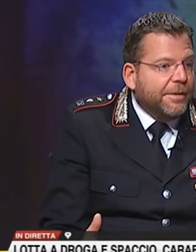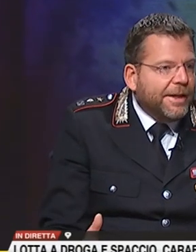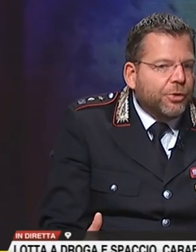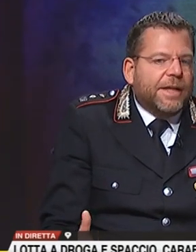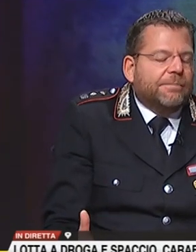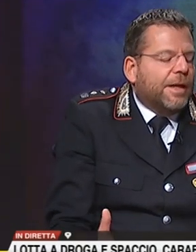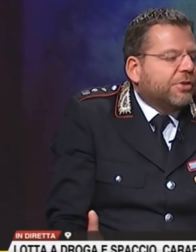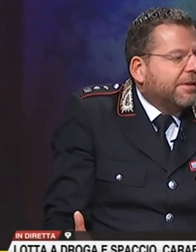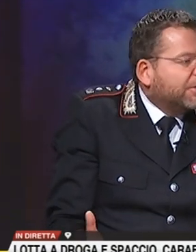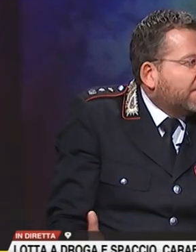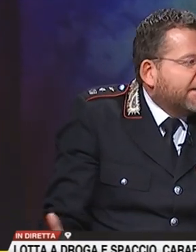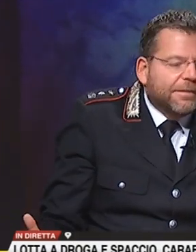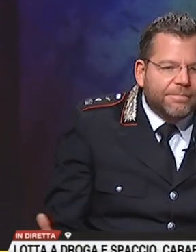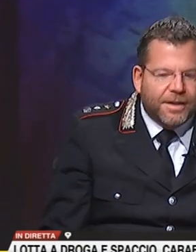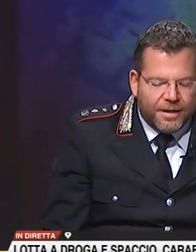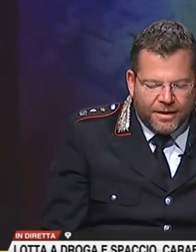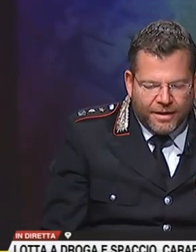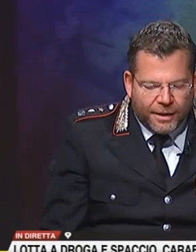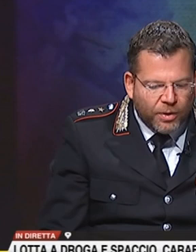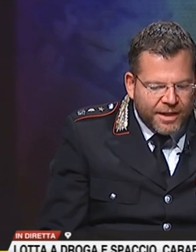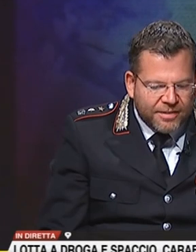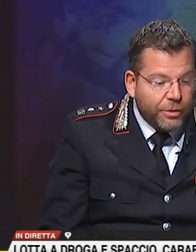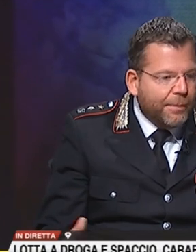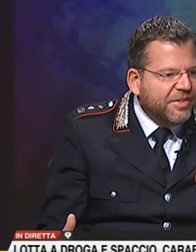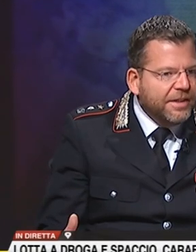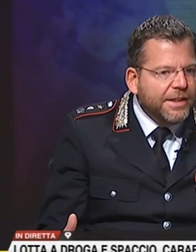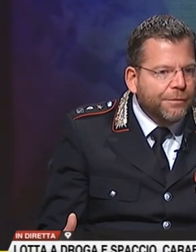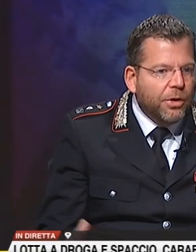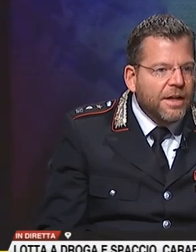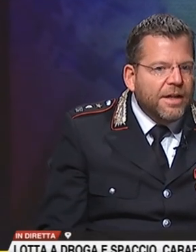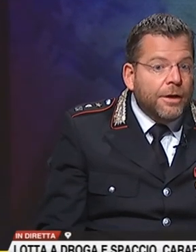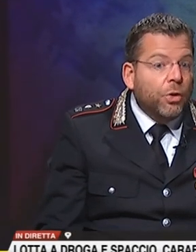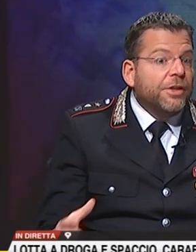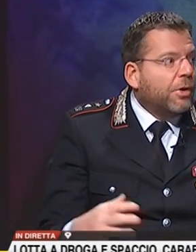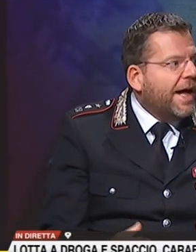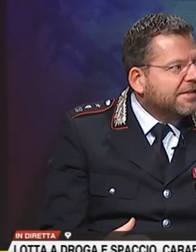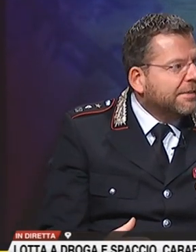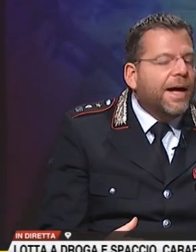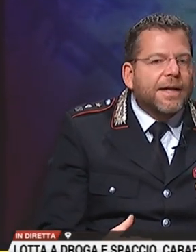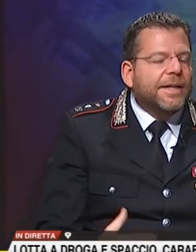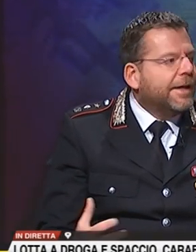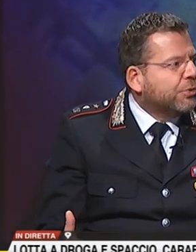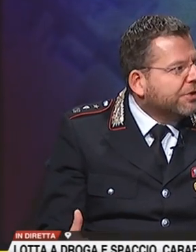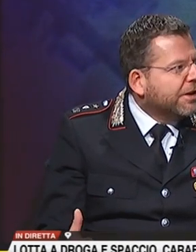questo sentimento, che è un sentimento anche naturale, se vogliamo, istintivo. Non isolarsi,